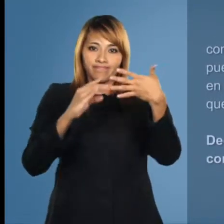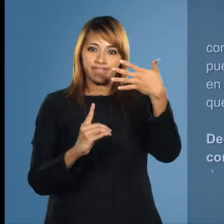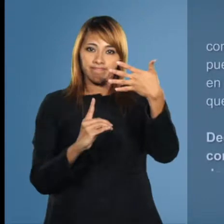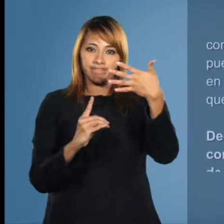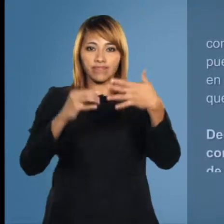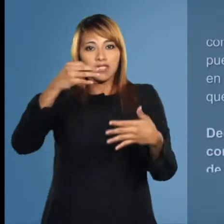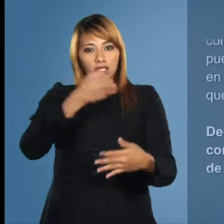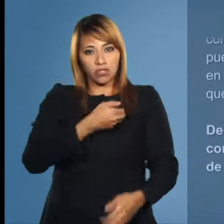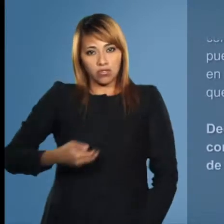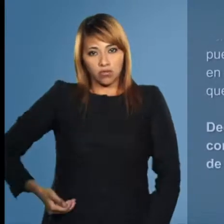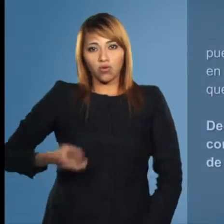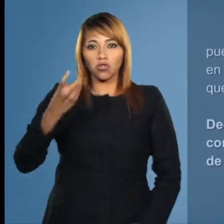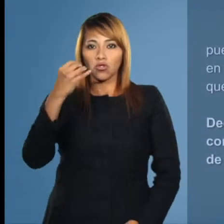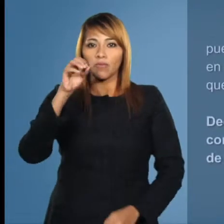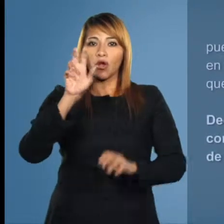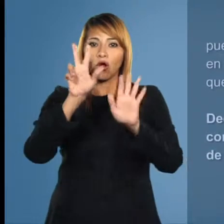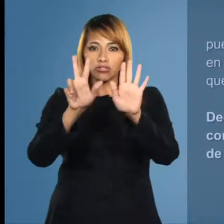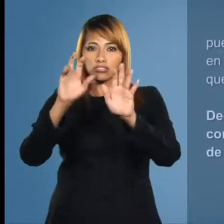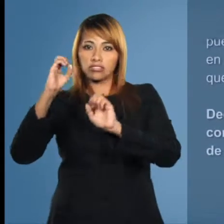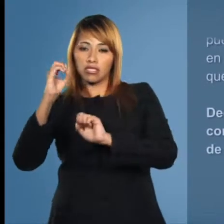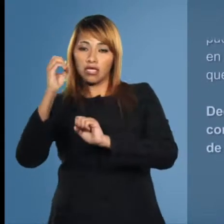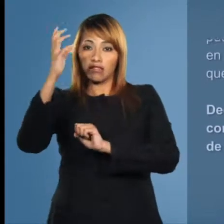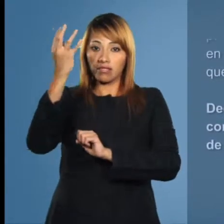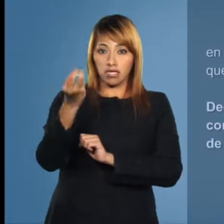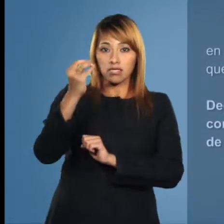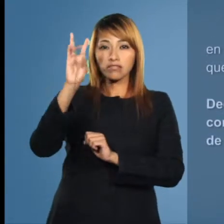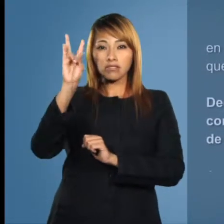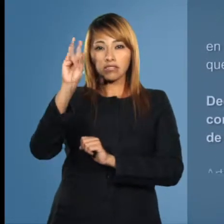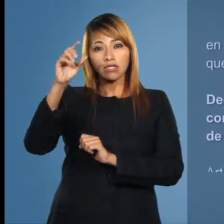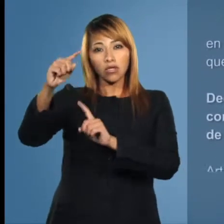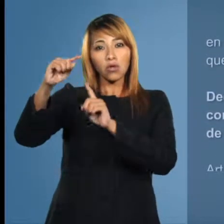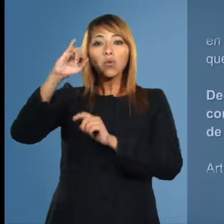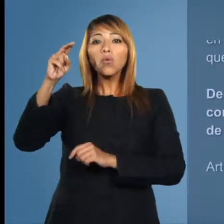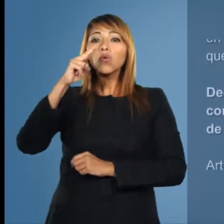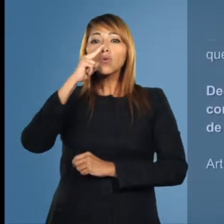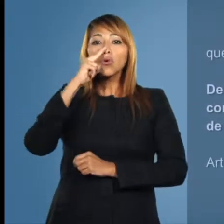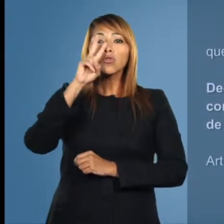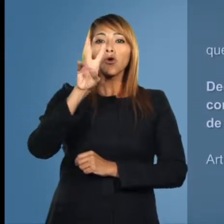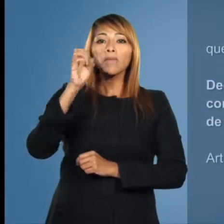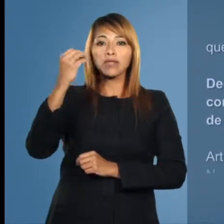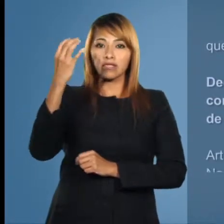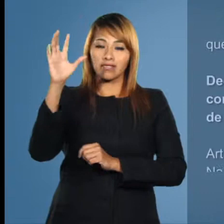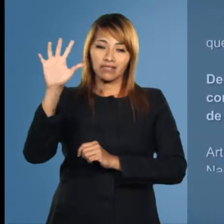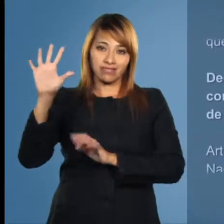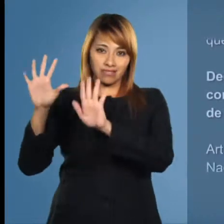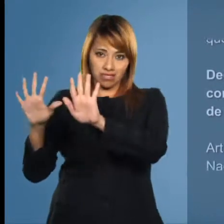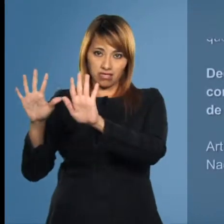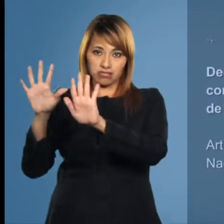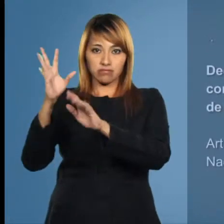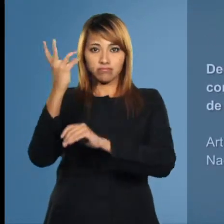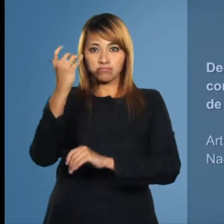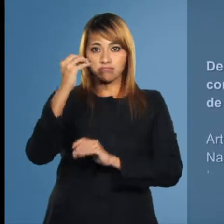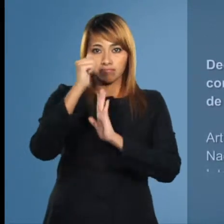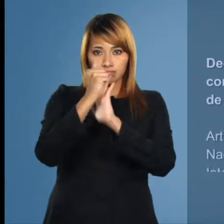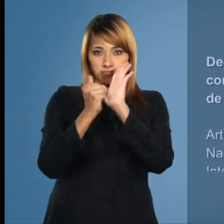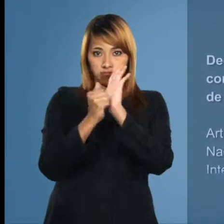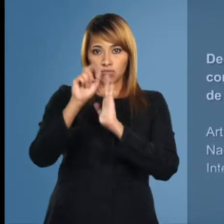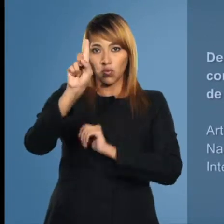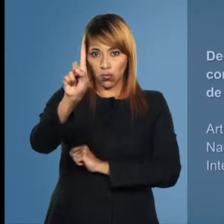Decreto Ejecutivo número 80, con fecha del 17 de junio de 2010. Artículo 1.